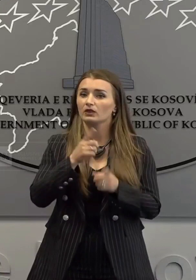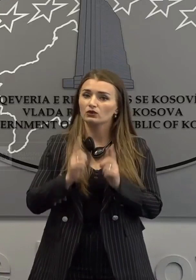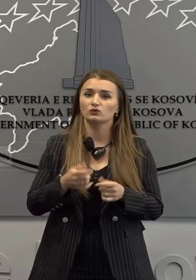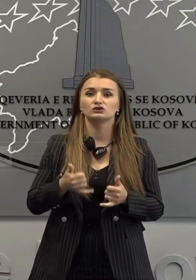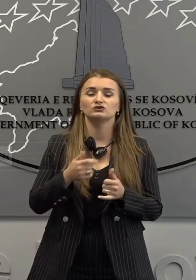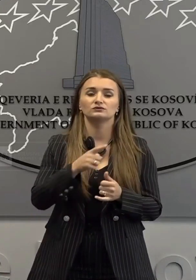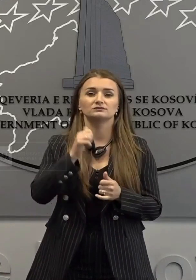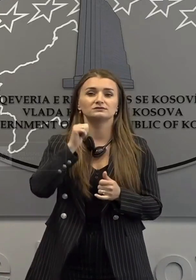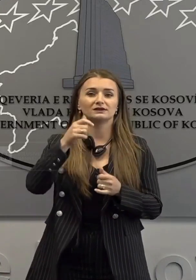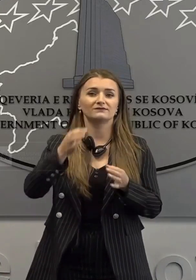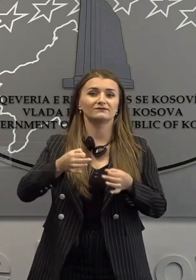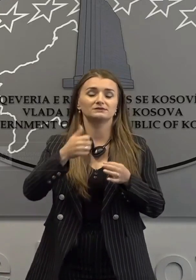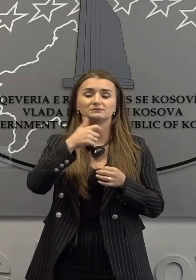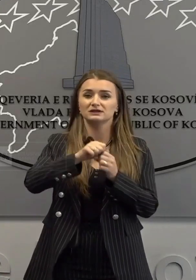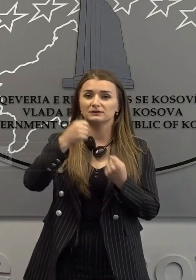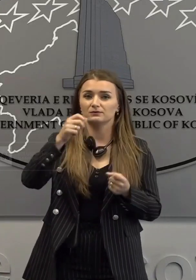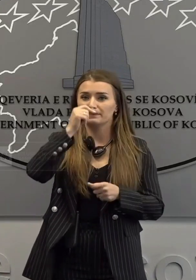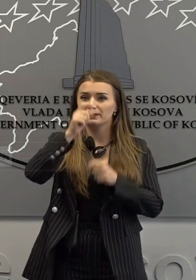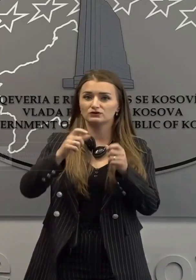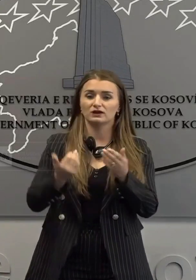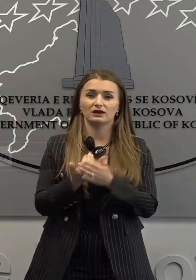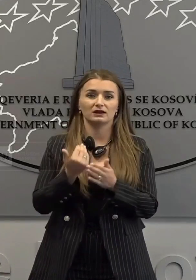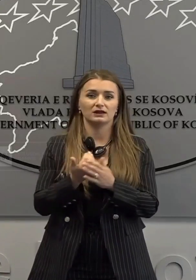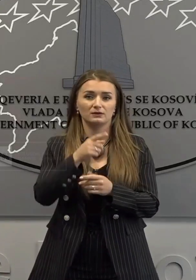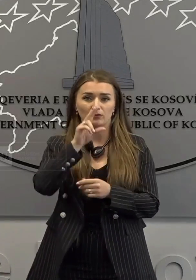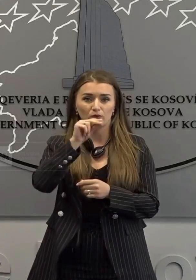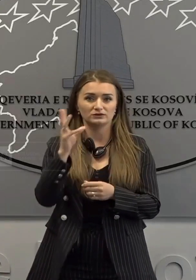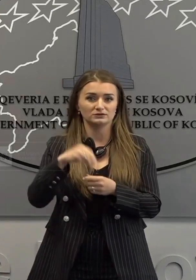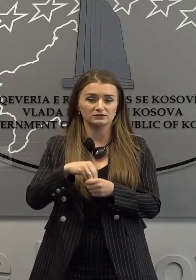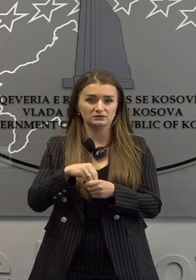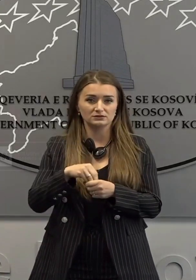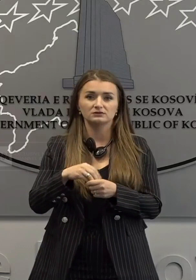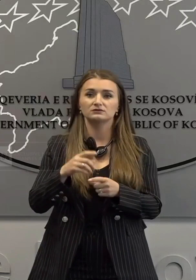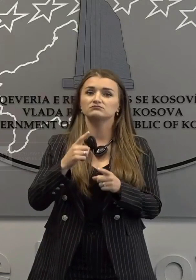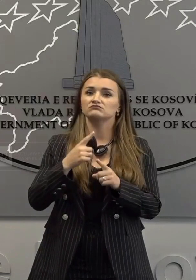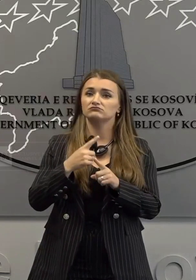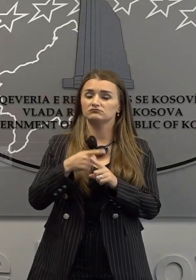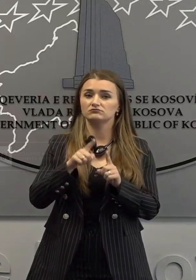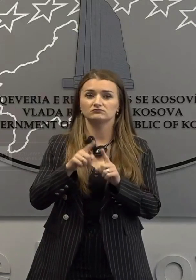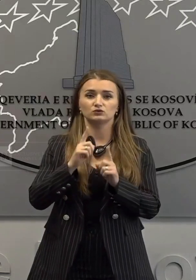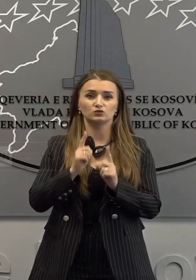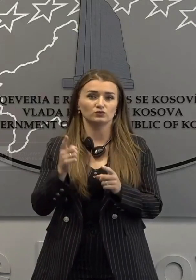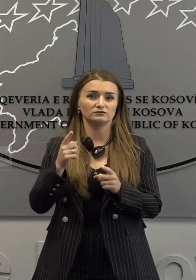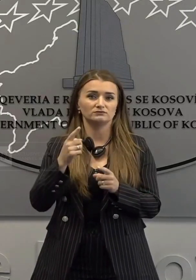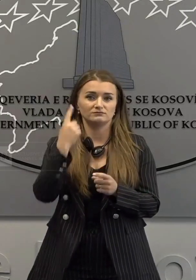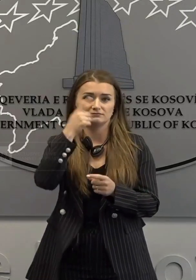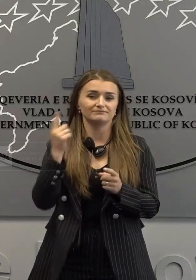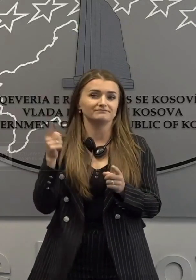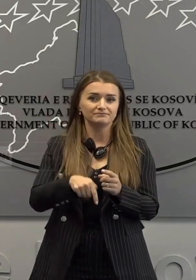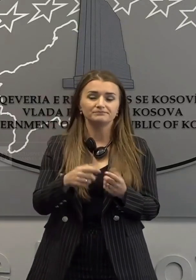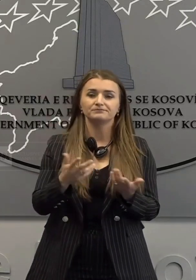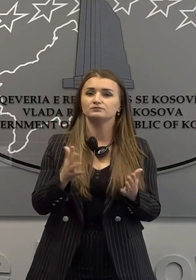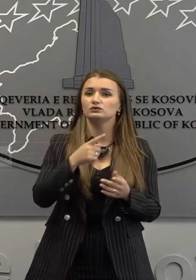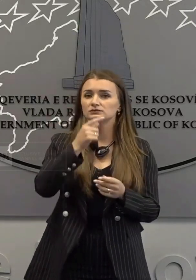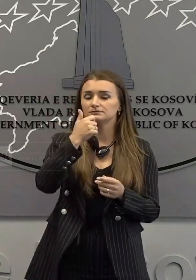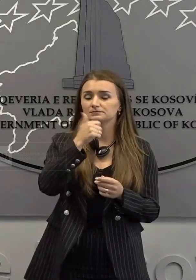kadetëve policor, ai e meriton të ishte sot në ceremoni, si zëvendësdrejtor për burime njerëzore, ai është angazhuar drejt